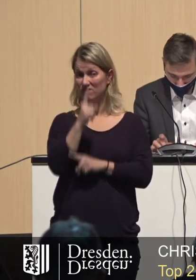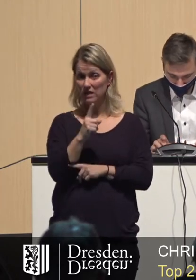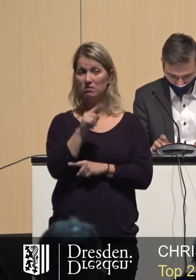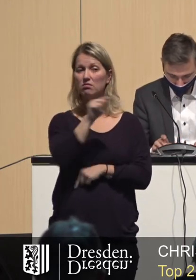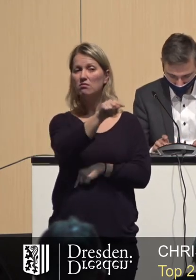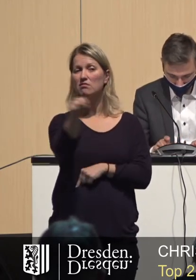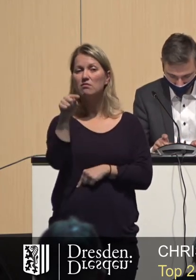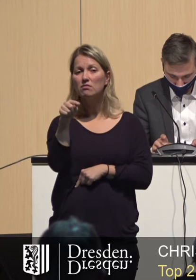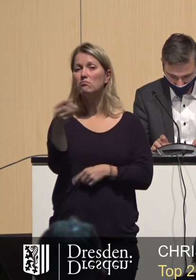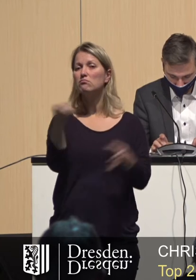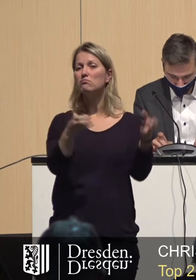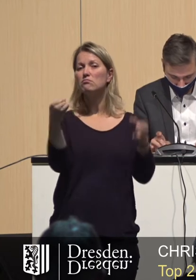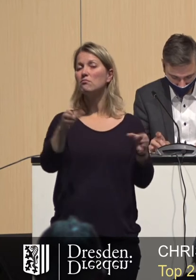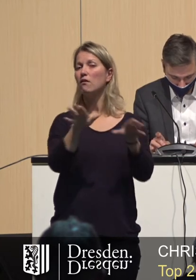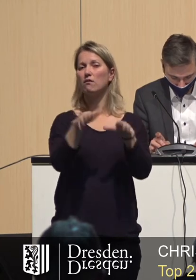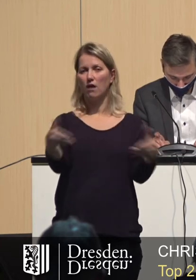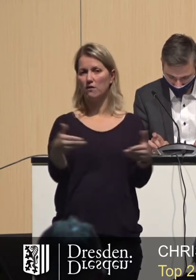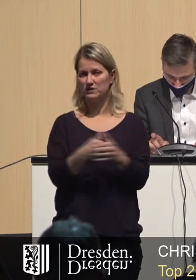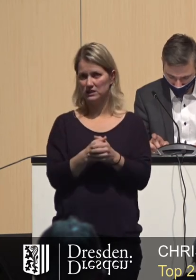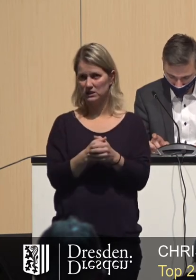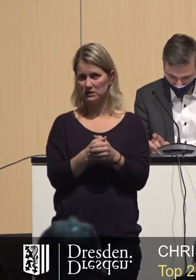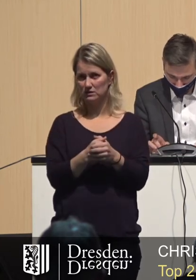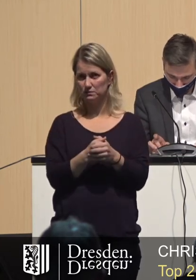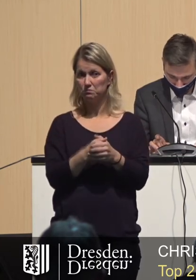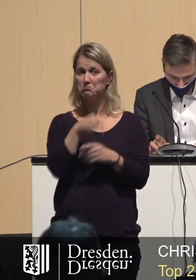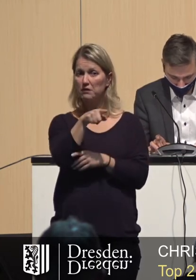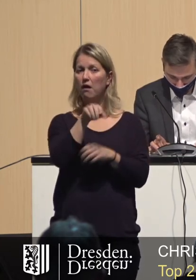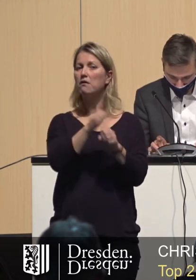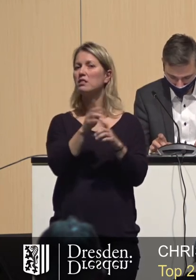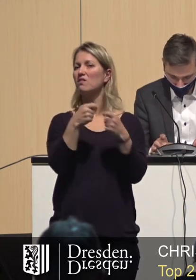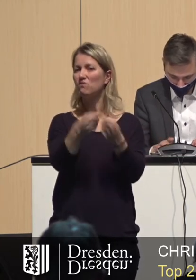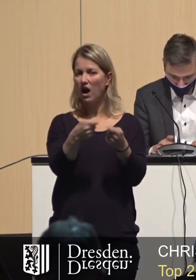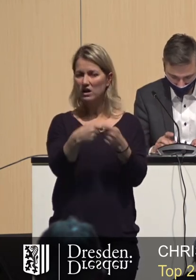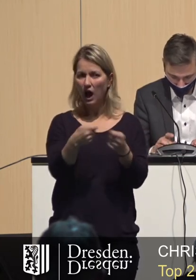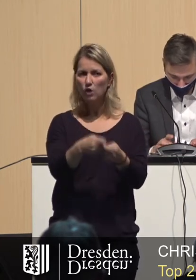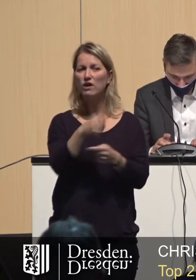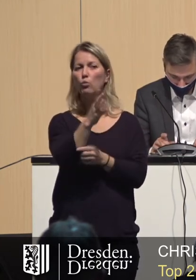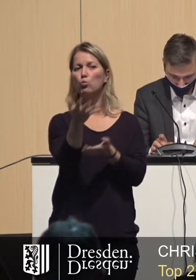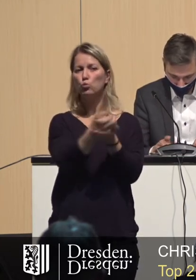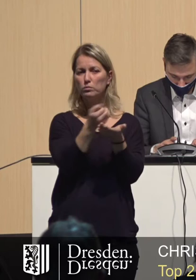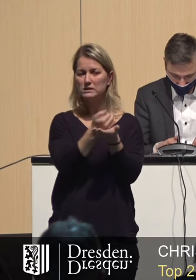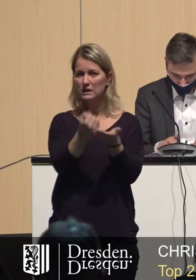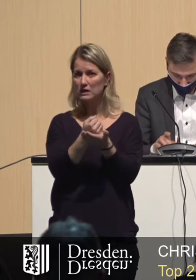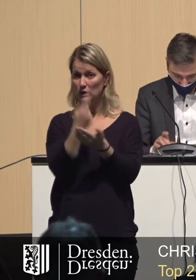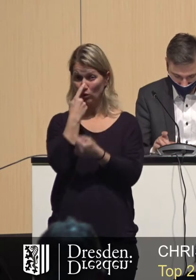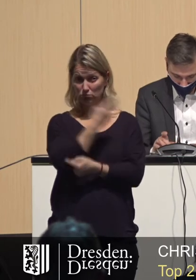tun können, wofür sie da sind, dass sie nämlich verkaufen und ihre Umsätze machen, aber